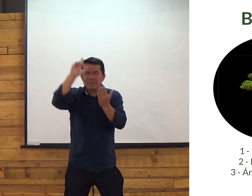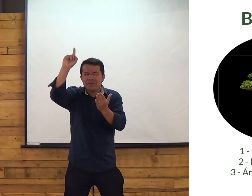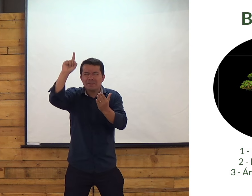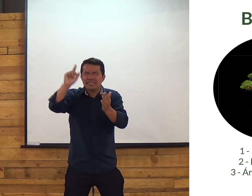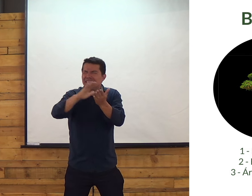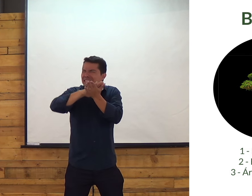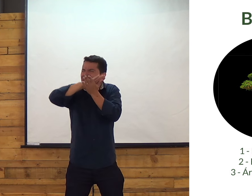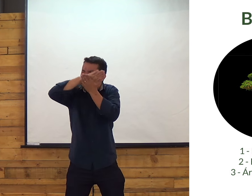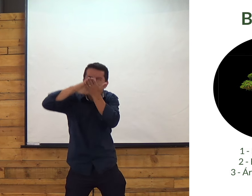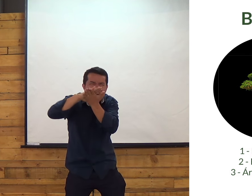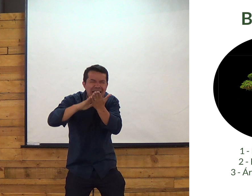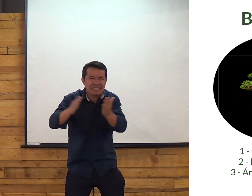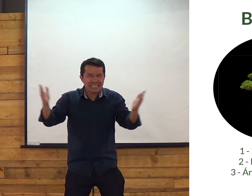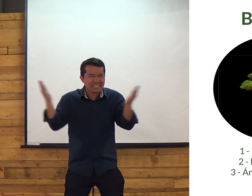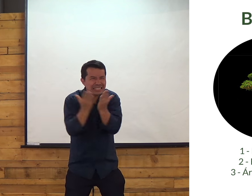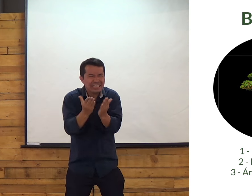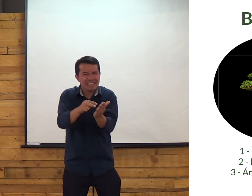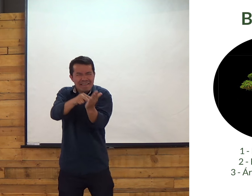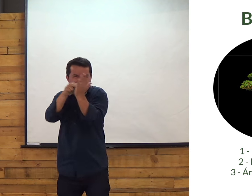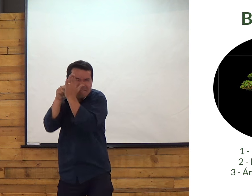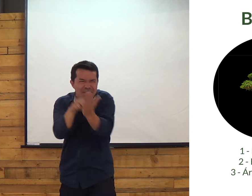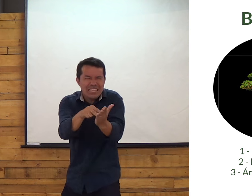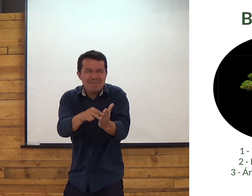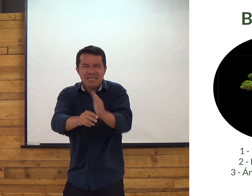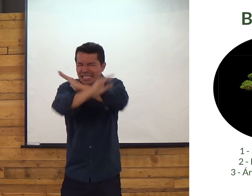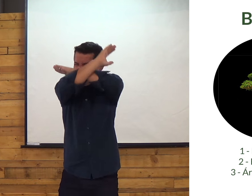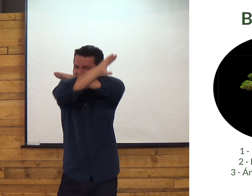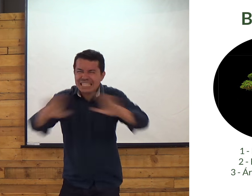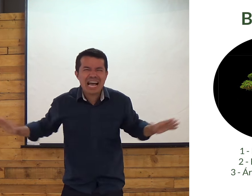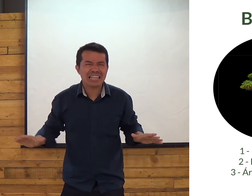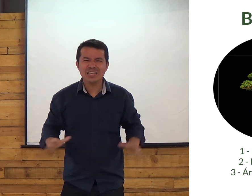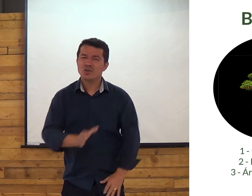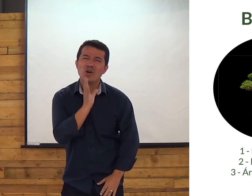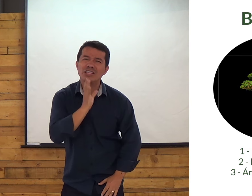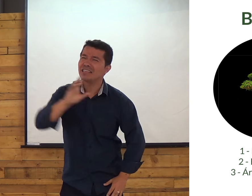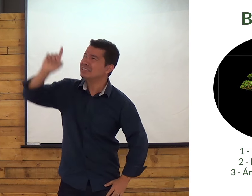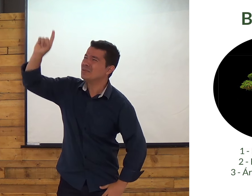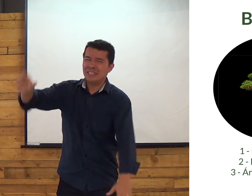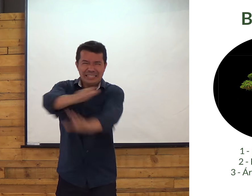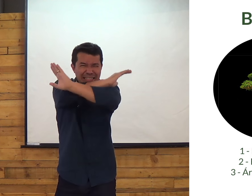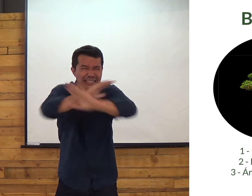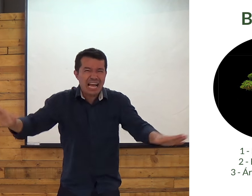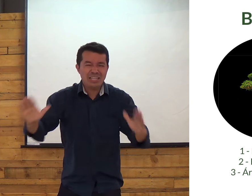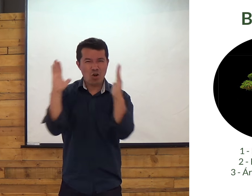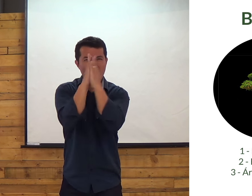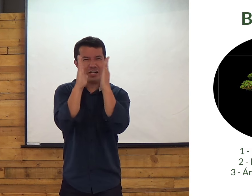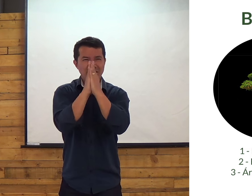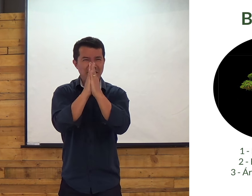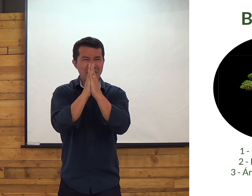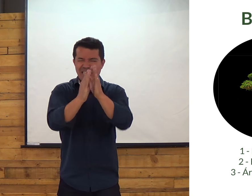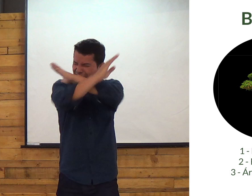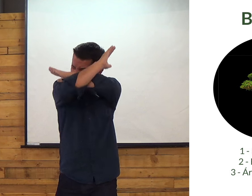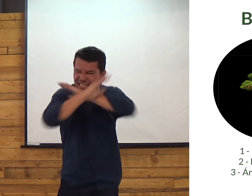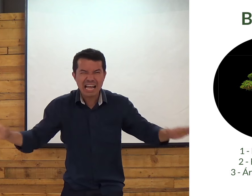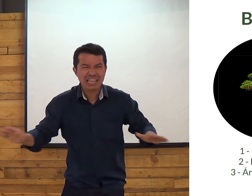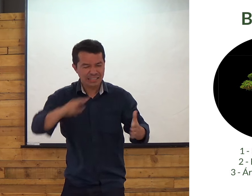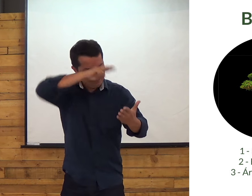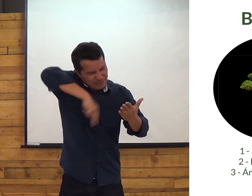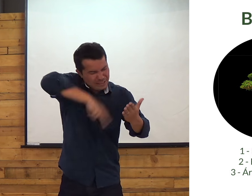Você aprende da Bíblia? Nada. Firmeza não tem. Nada de relacionamento com